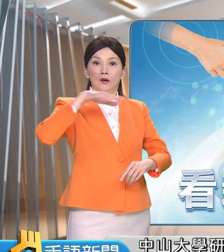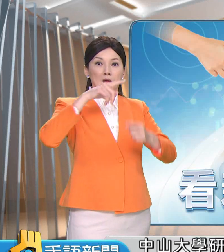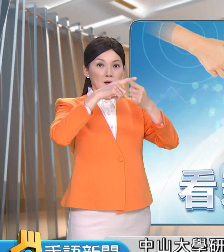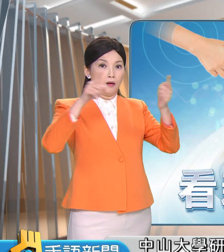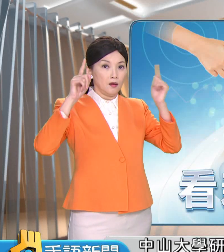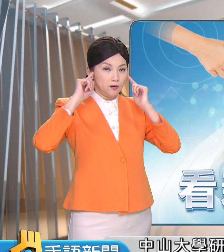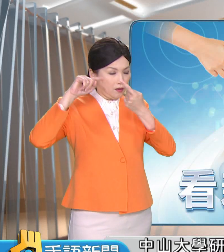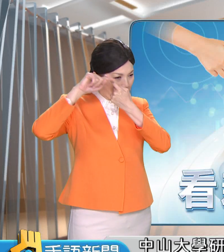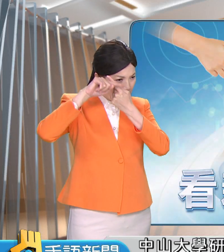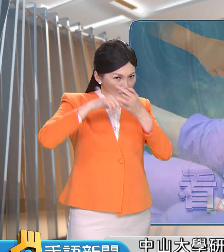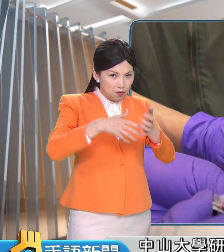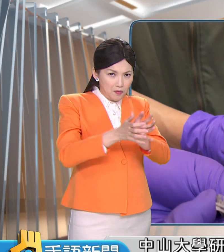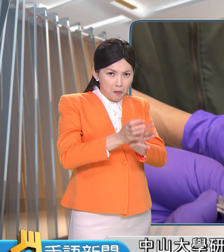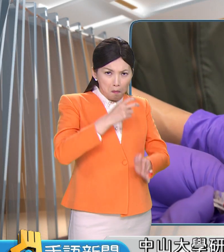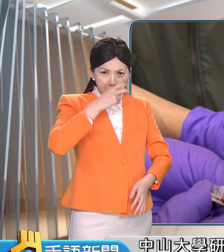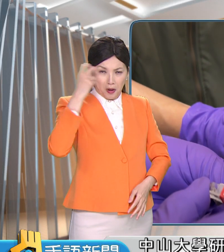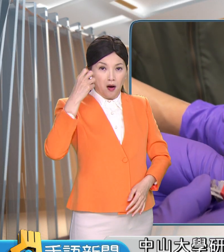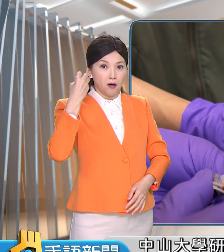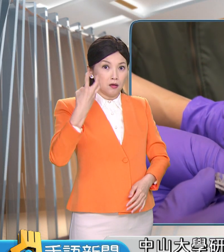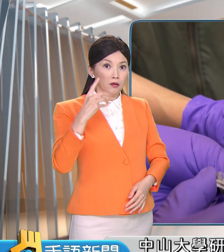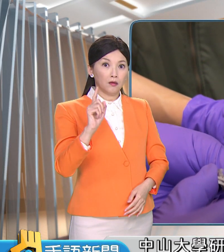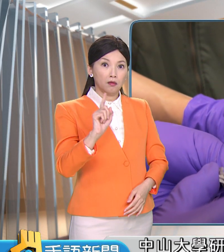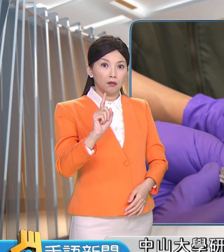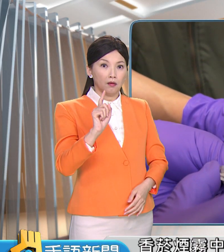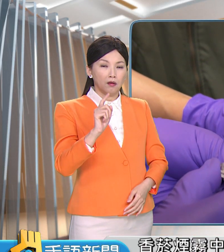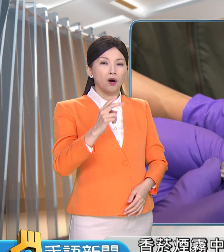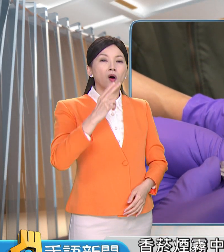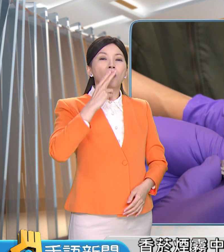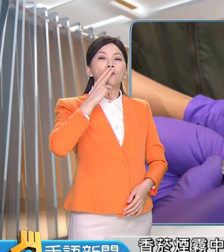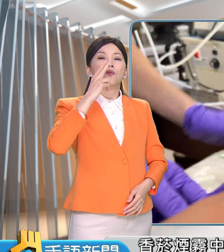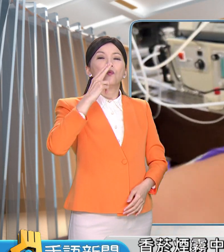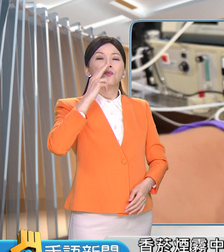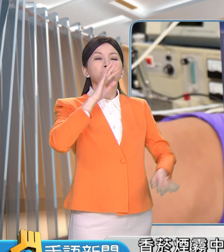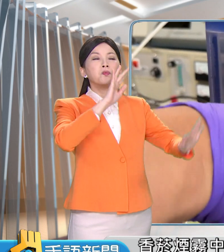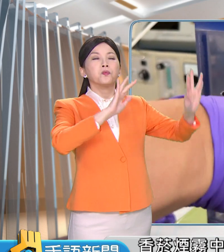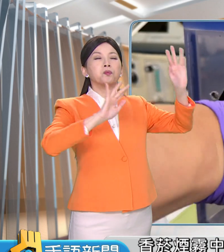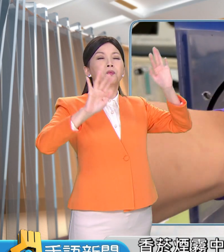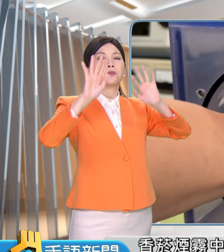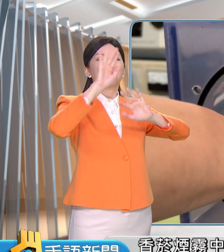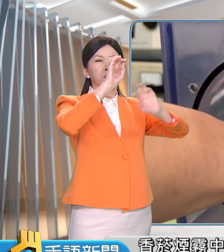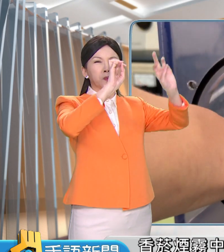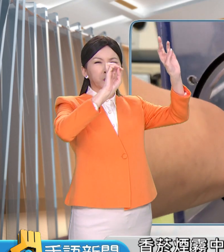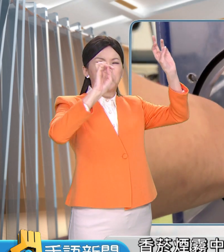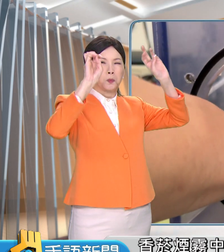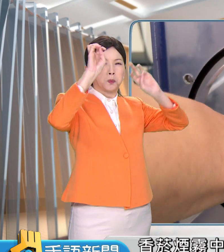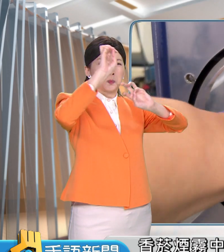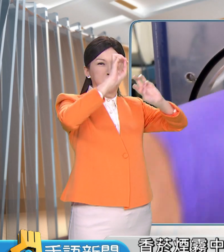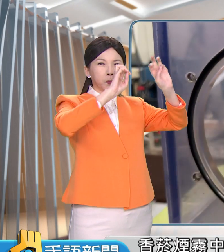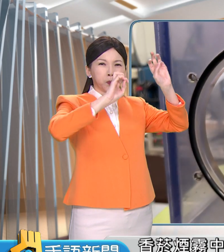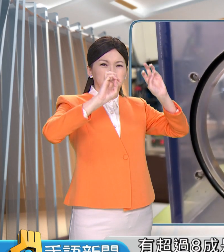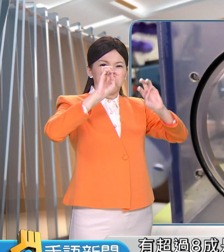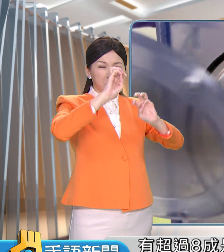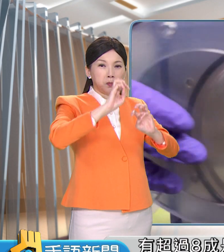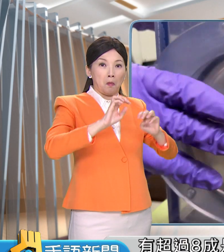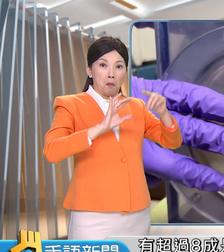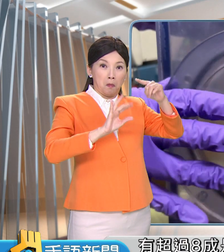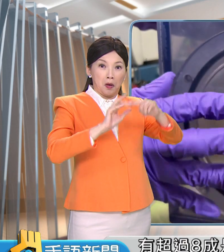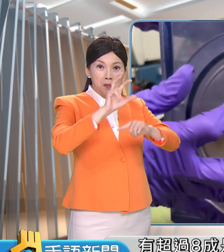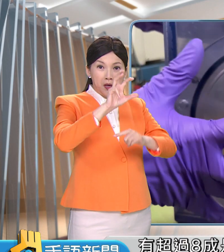中山大学研究团队最新发现，香烟的烟雾当中悬浮微粒有超过八